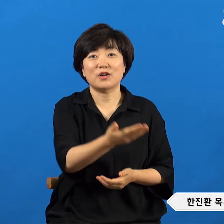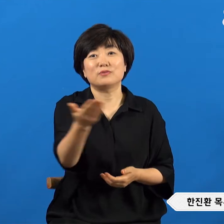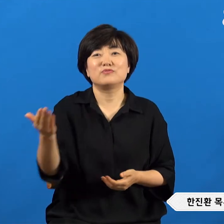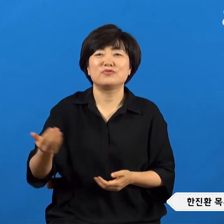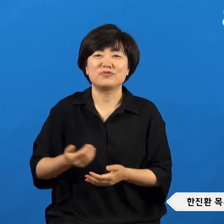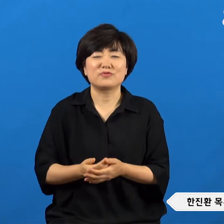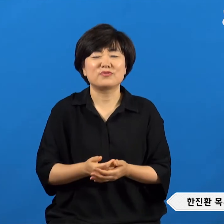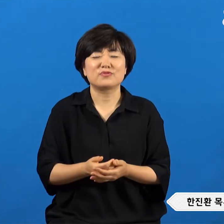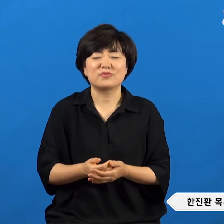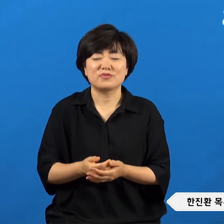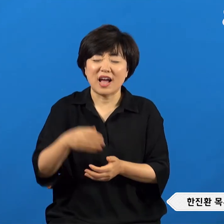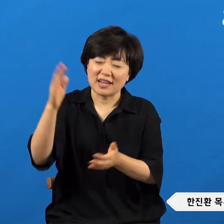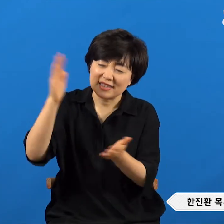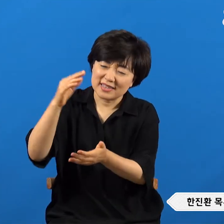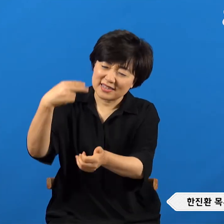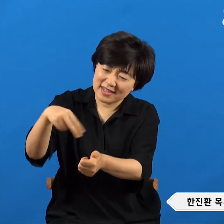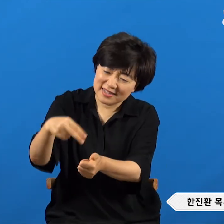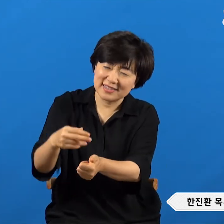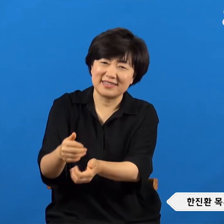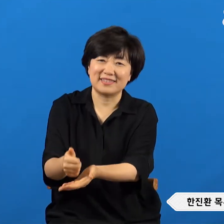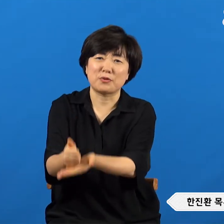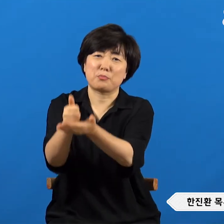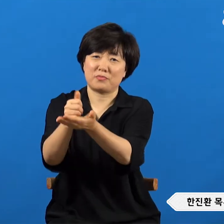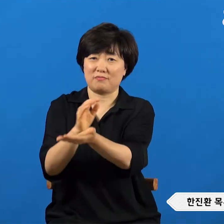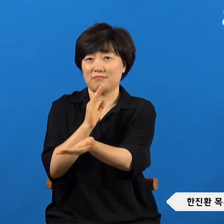여러분, 그 섬김이 얼마나 아름답습니까?